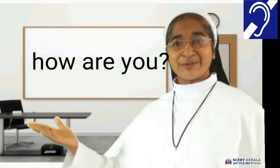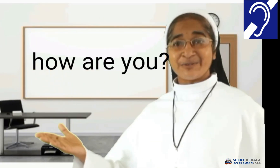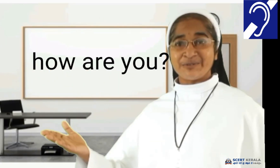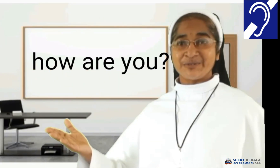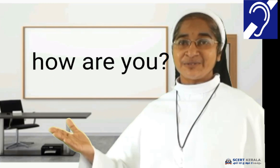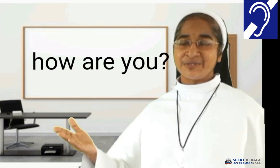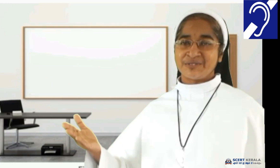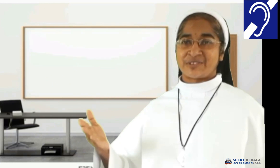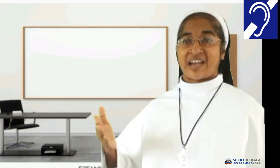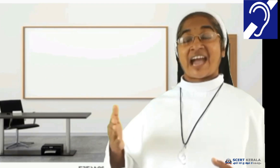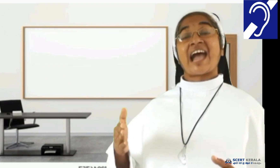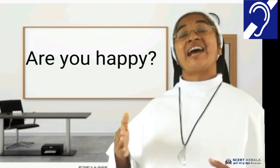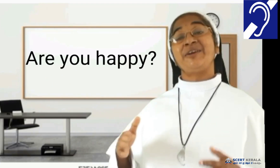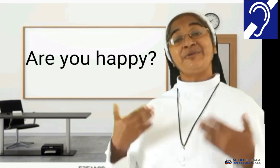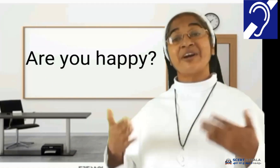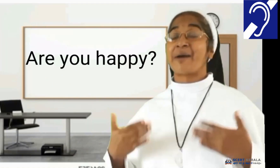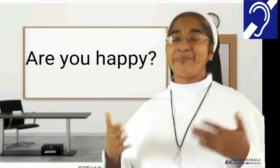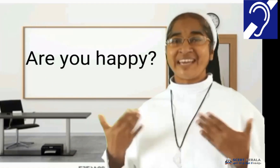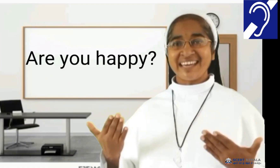are you? Are you happy?